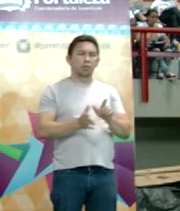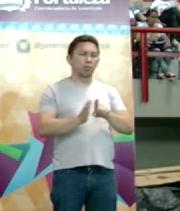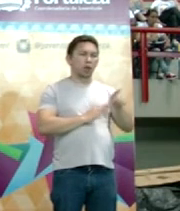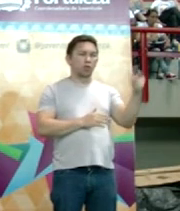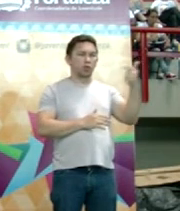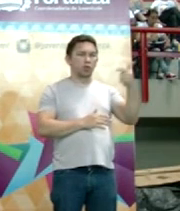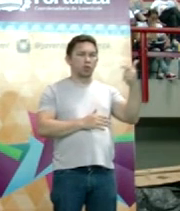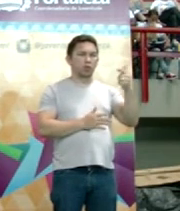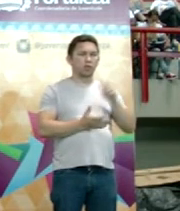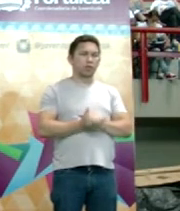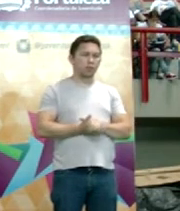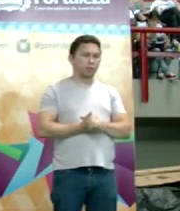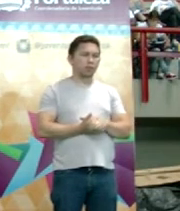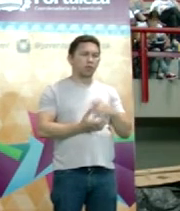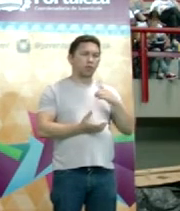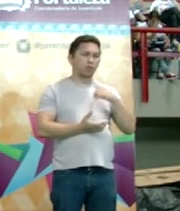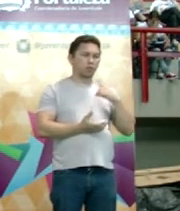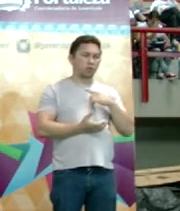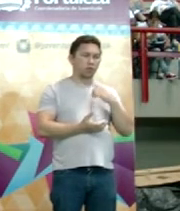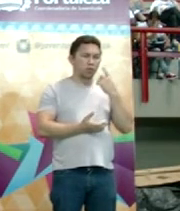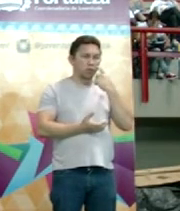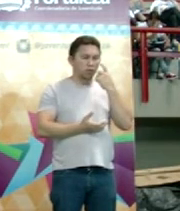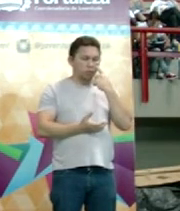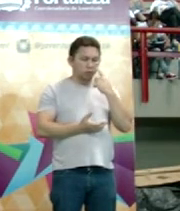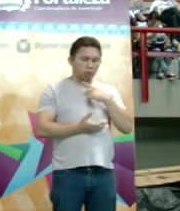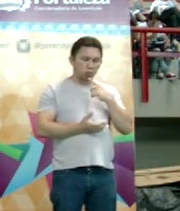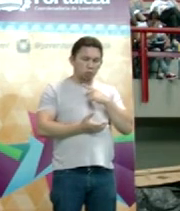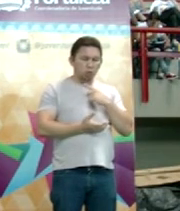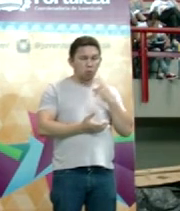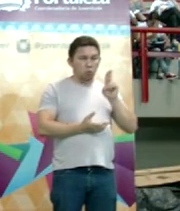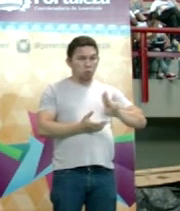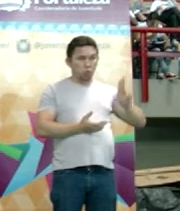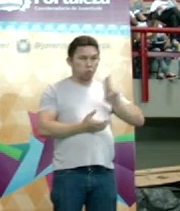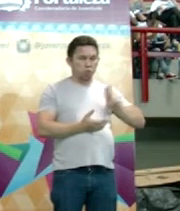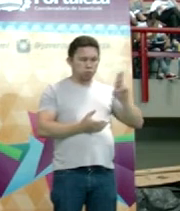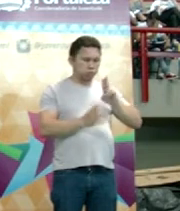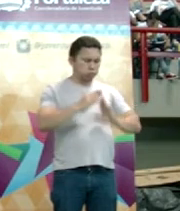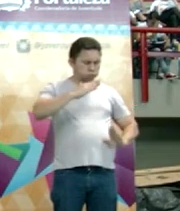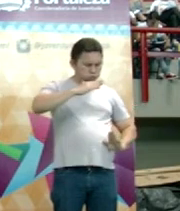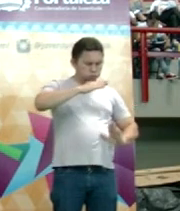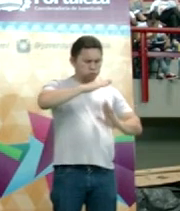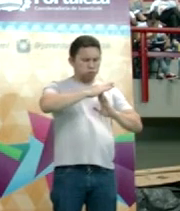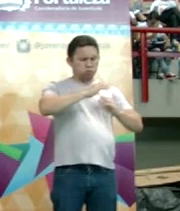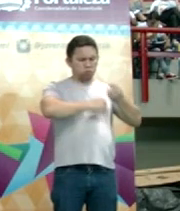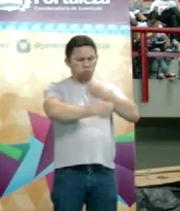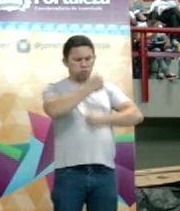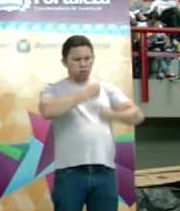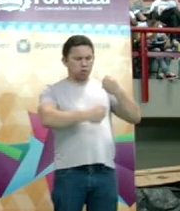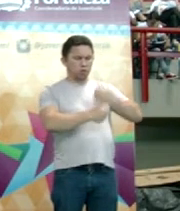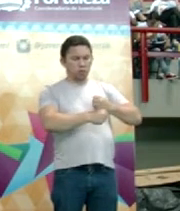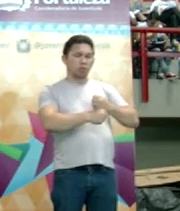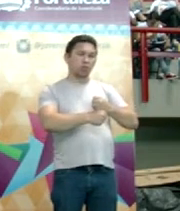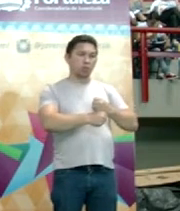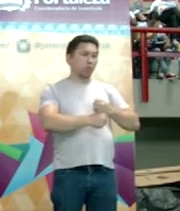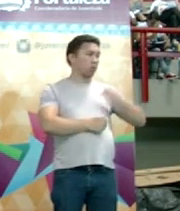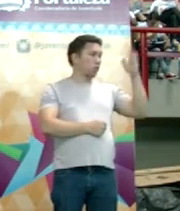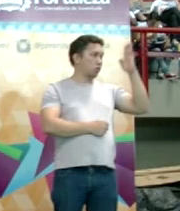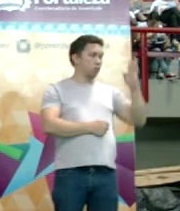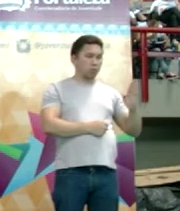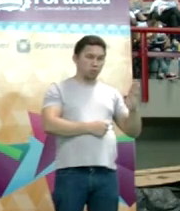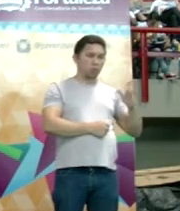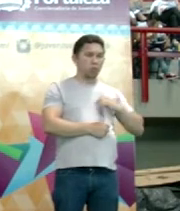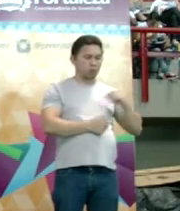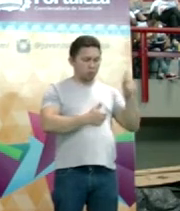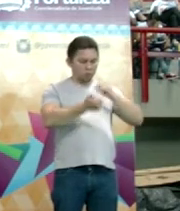número 2. O consumo atingiu o maior nível da história do ano passado. Os